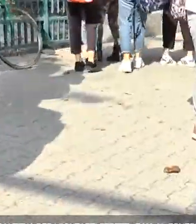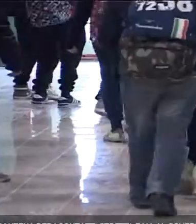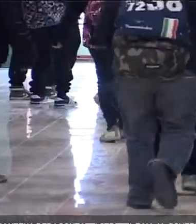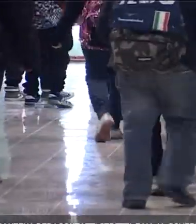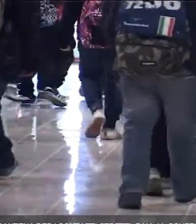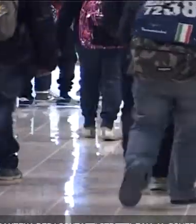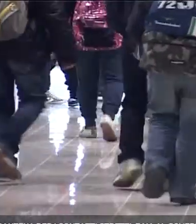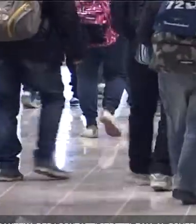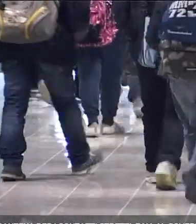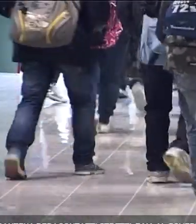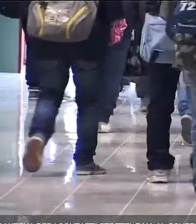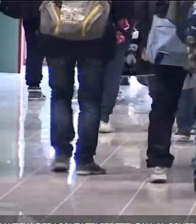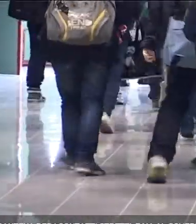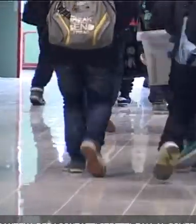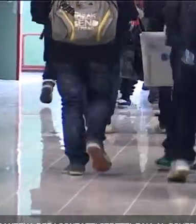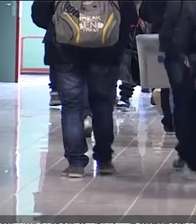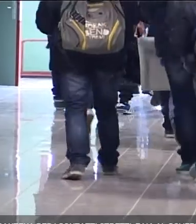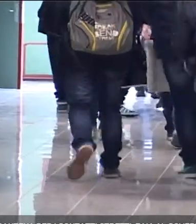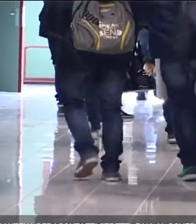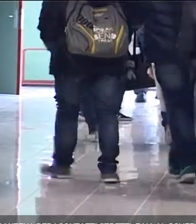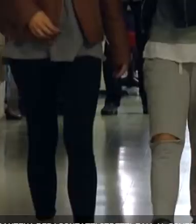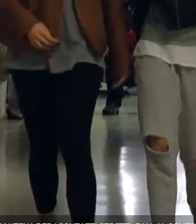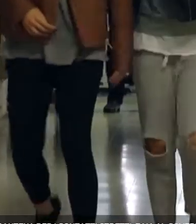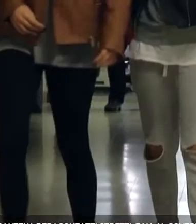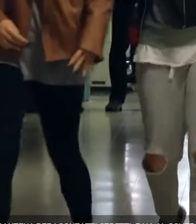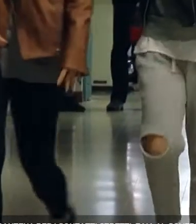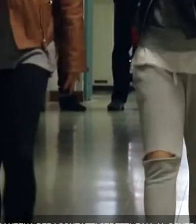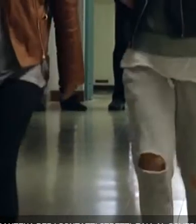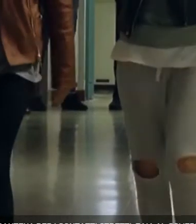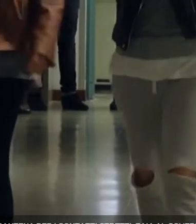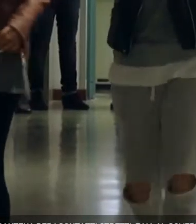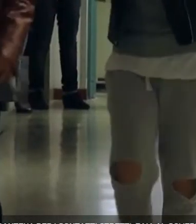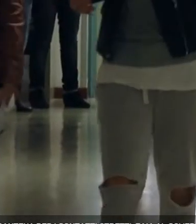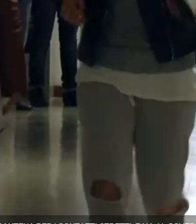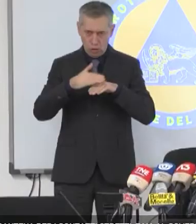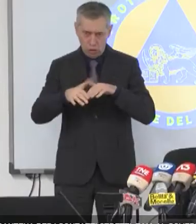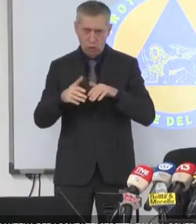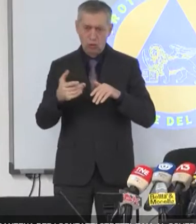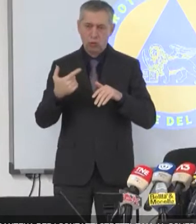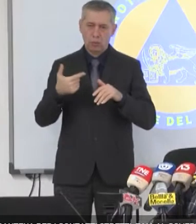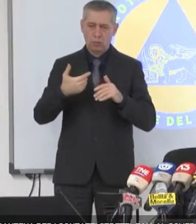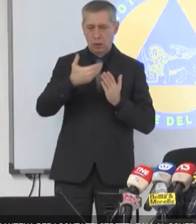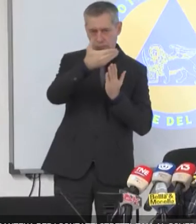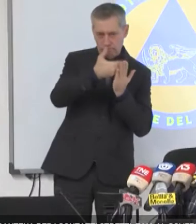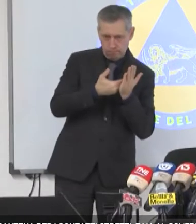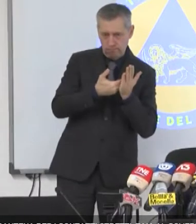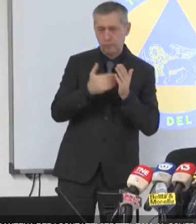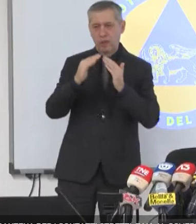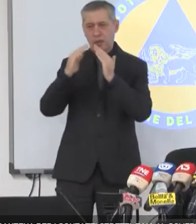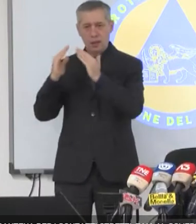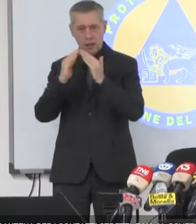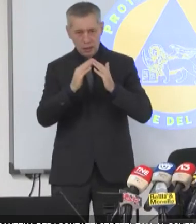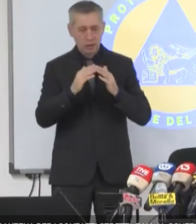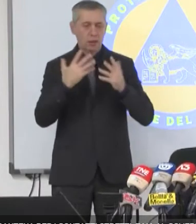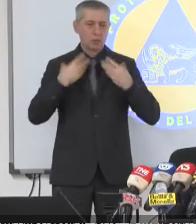quarantena per la presenza di casi covid, 20.700 i ragazzi in isolamento, riferito l'assessore Emanuela Lanzarina, 509